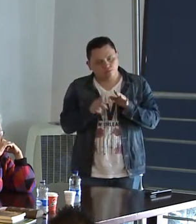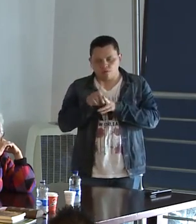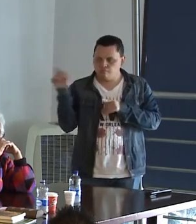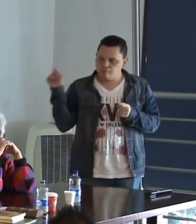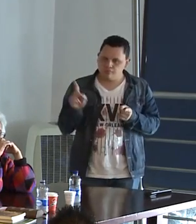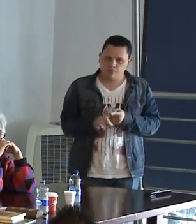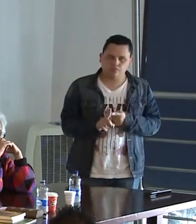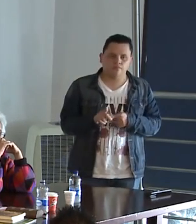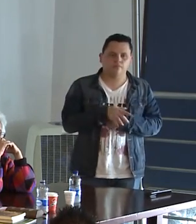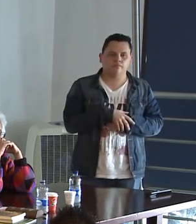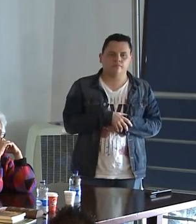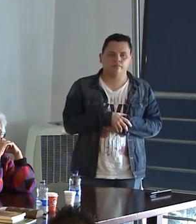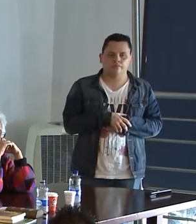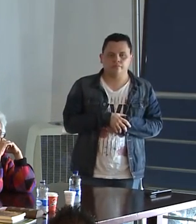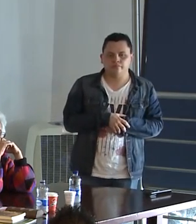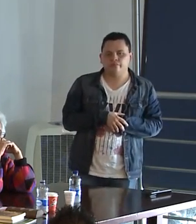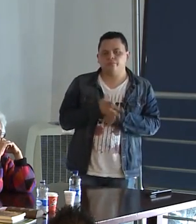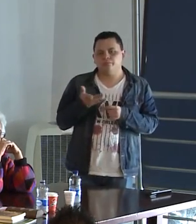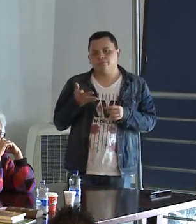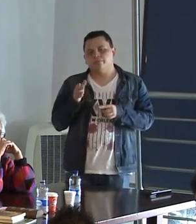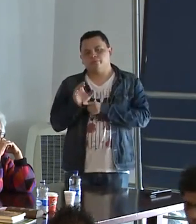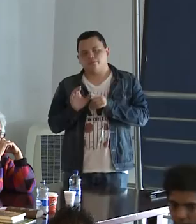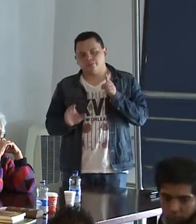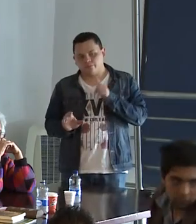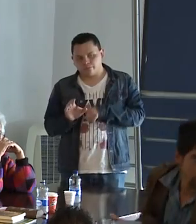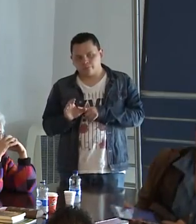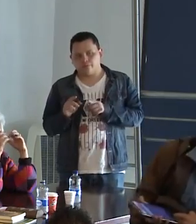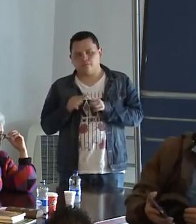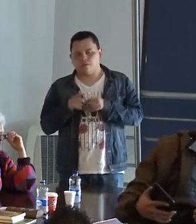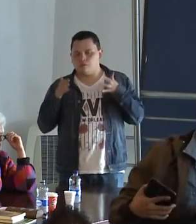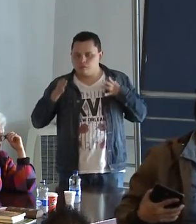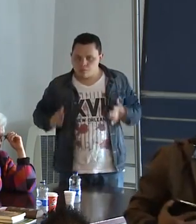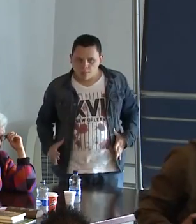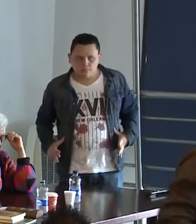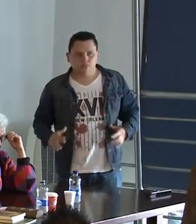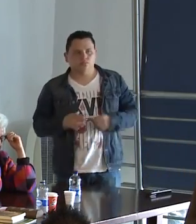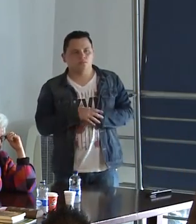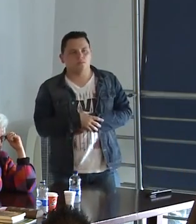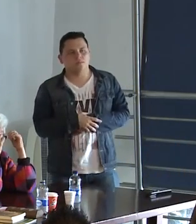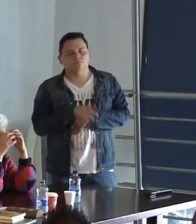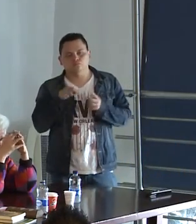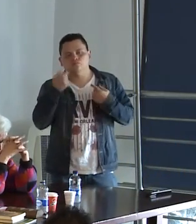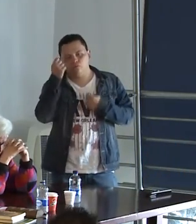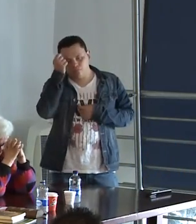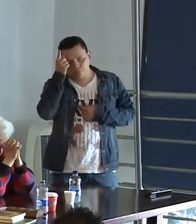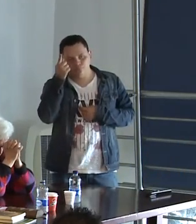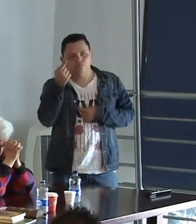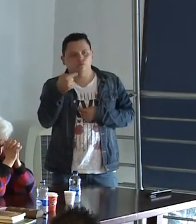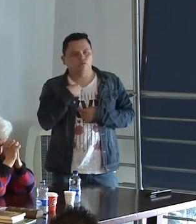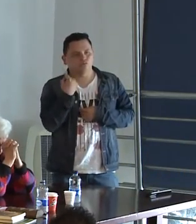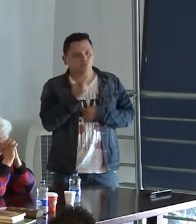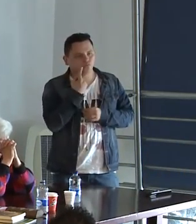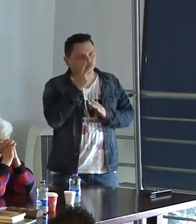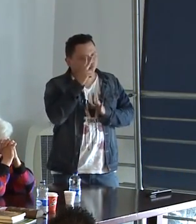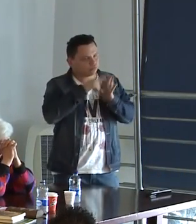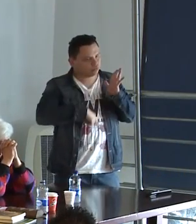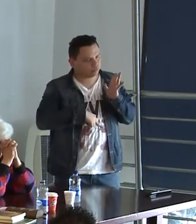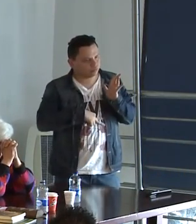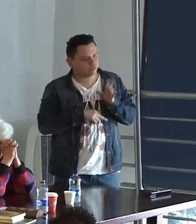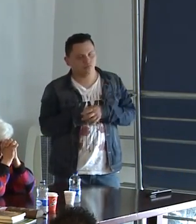duración que se hunde en lo cultural, en lo corporal, y entiendo muy bien, no solamente en la lectura